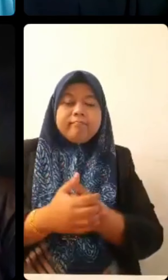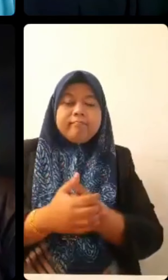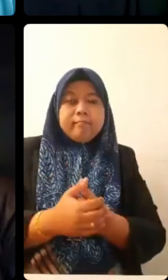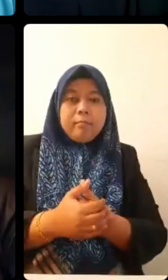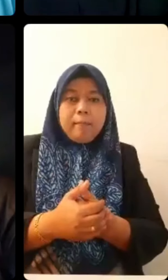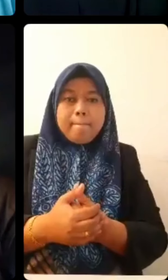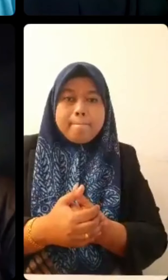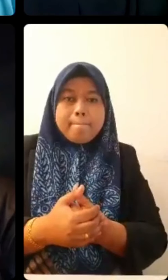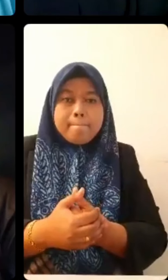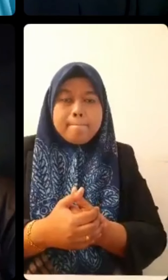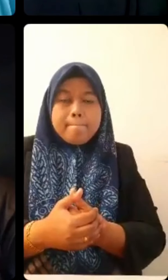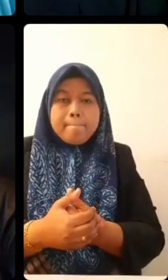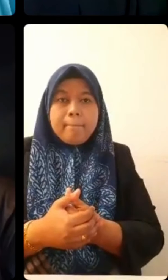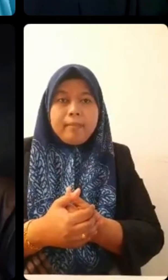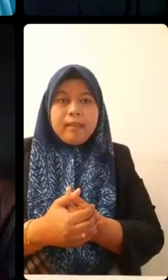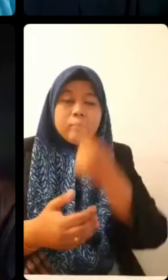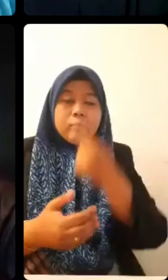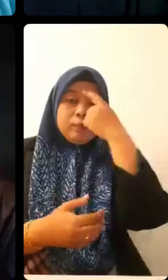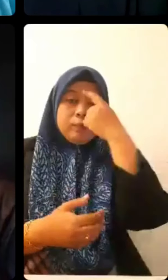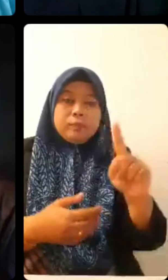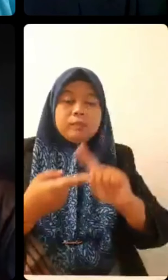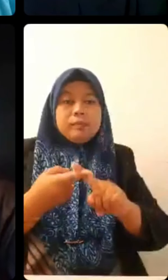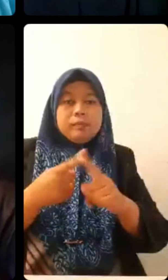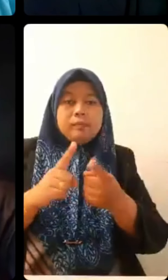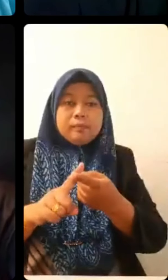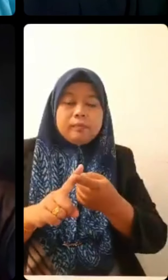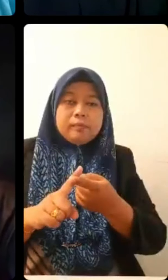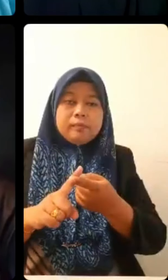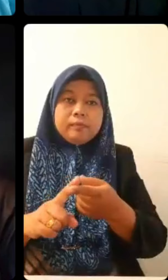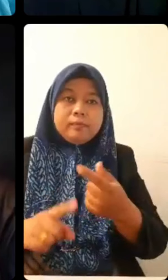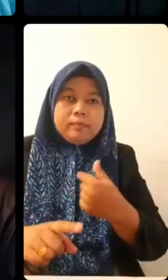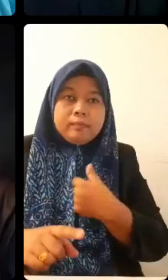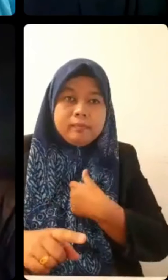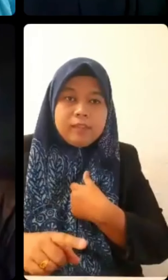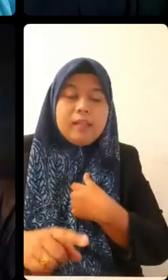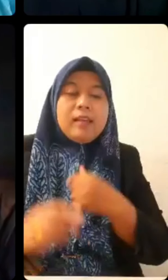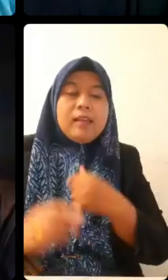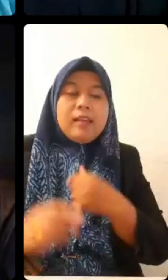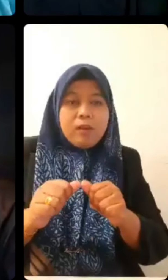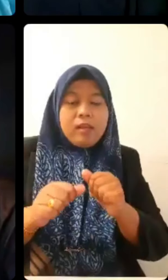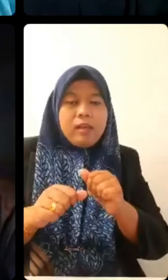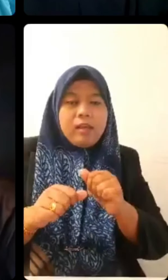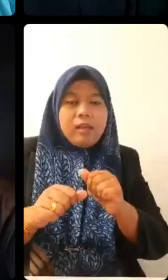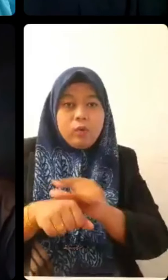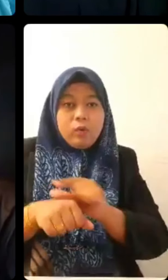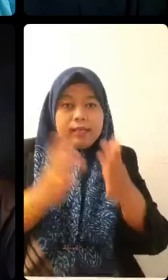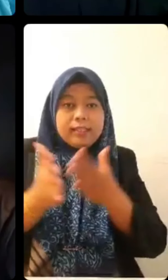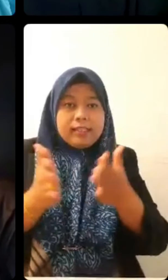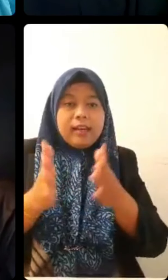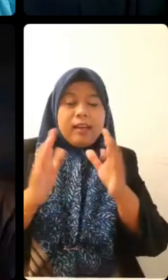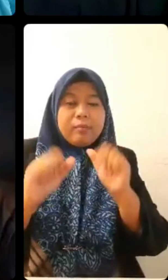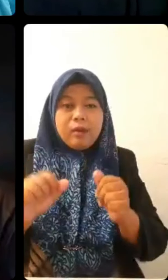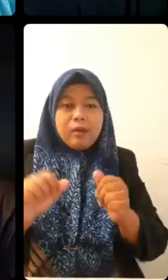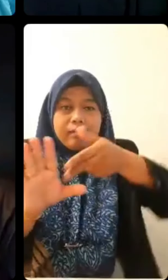sahabat-sahabat saya yang dah boleh berbahasa isyarat sikit, okay, cuba untuk libatkan diri dalam program-program